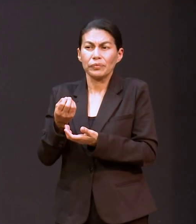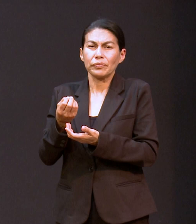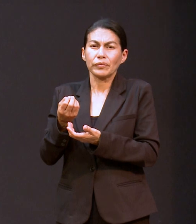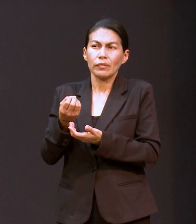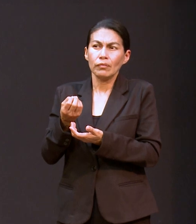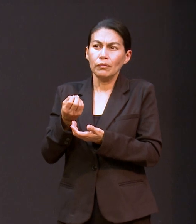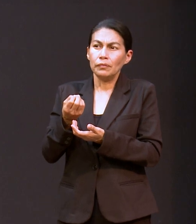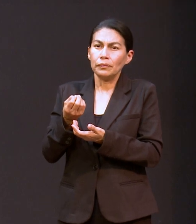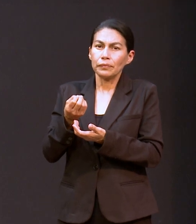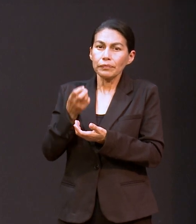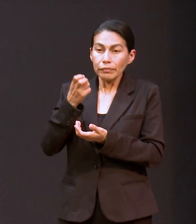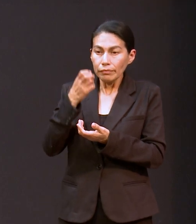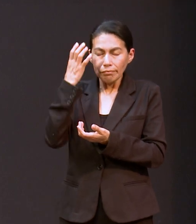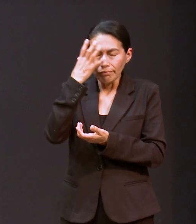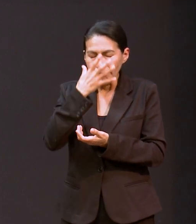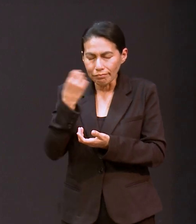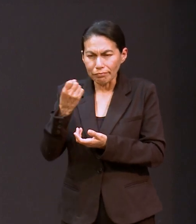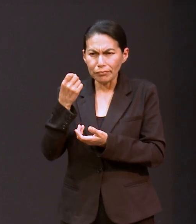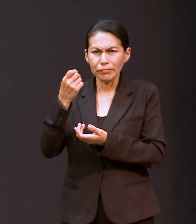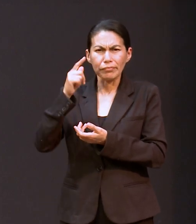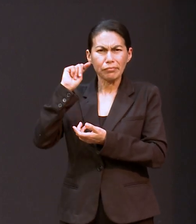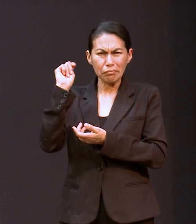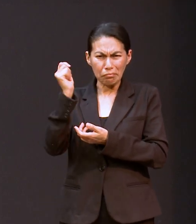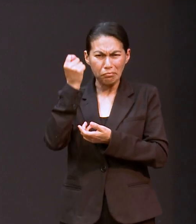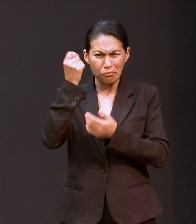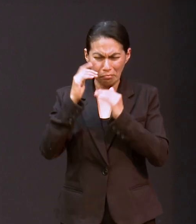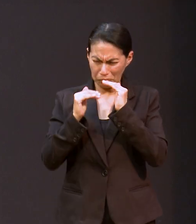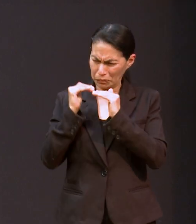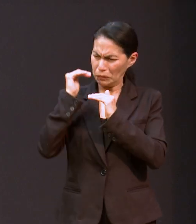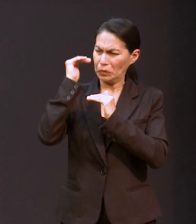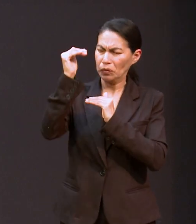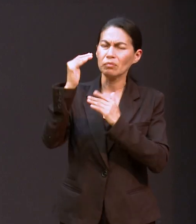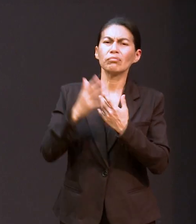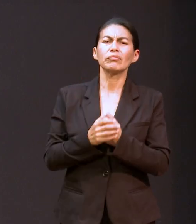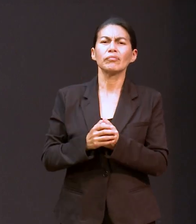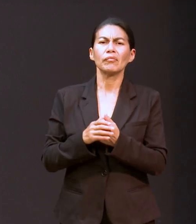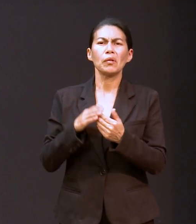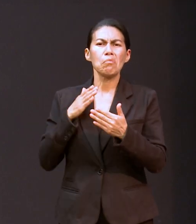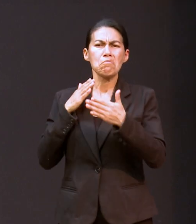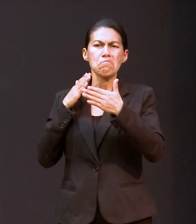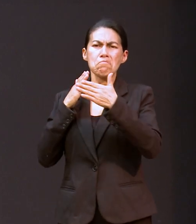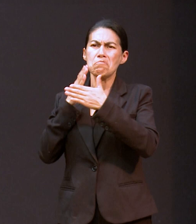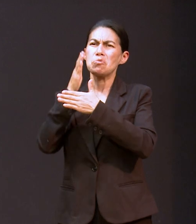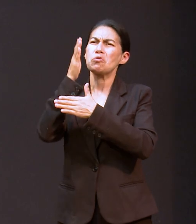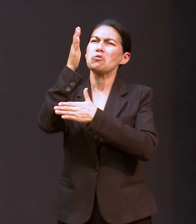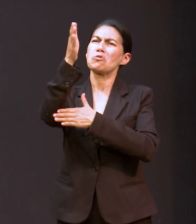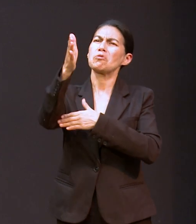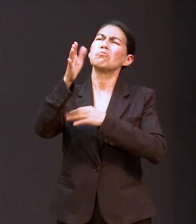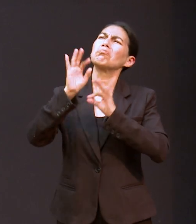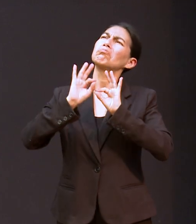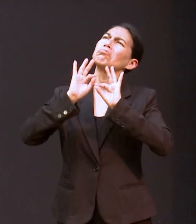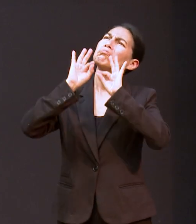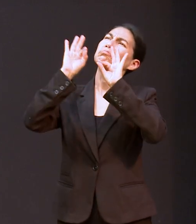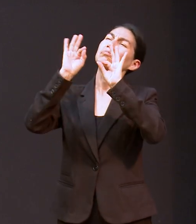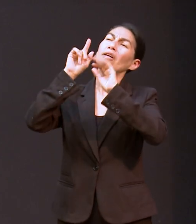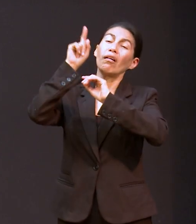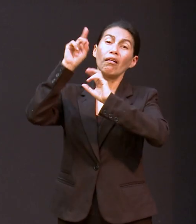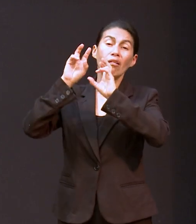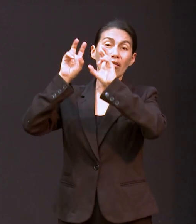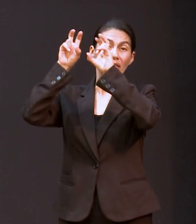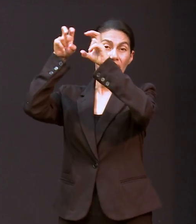maravilla Es una maravilla que sobrepasa toda tecnología acceso ilimitado